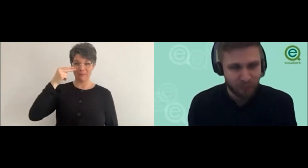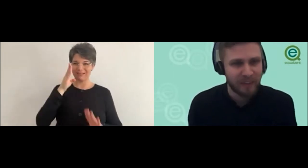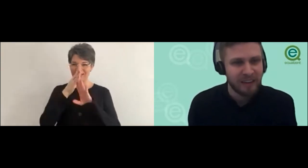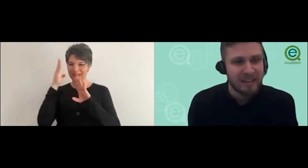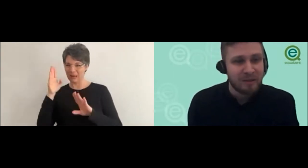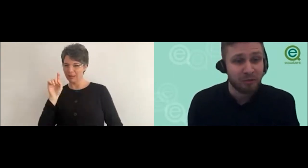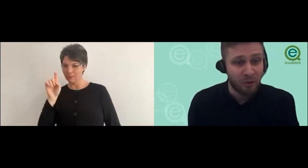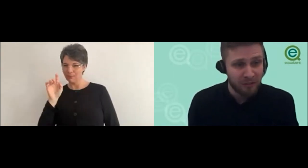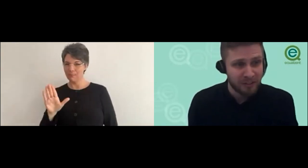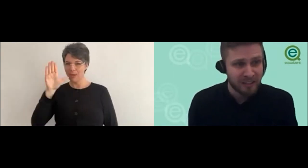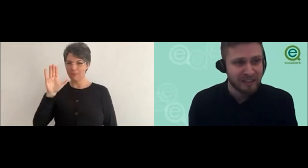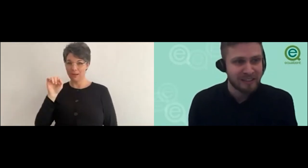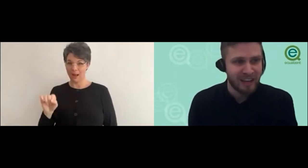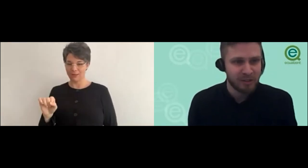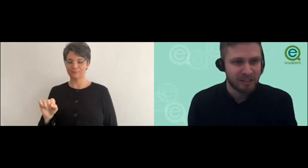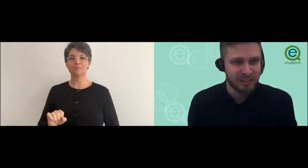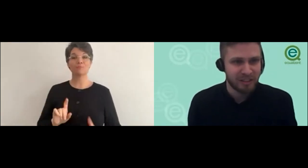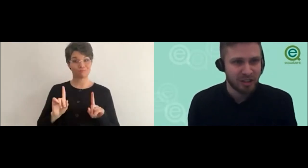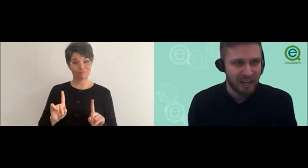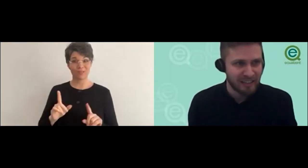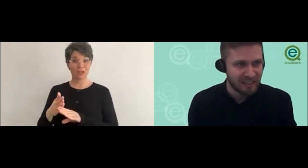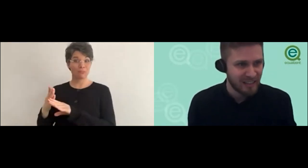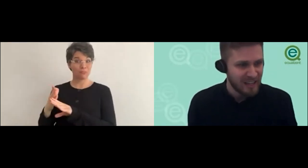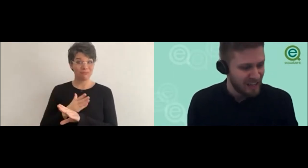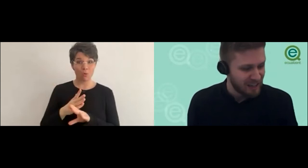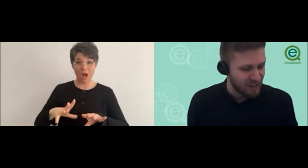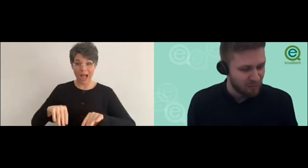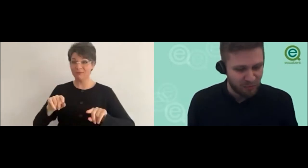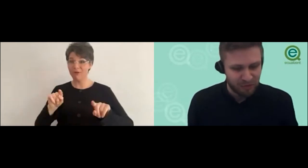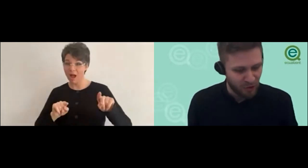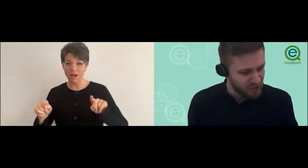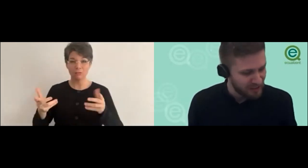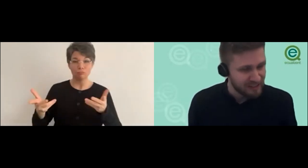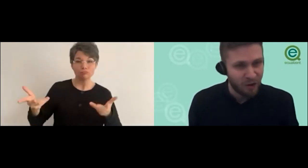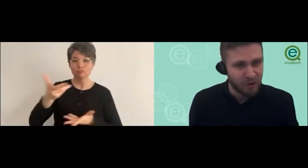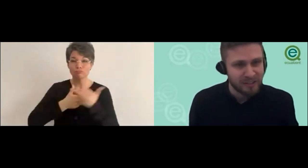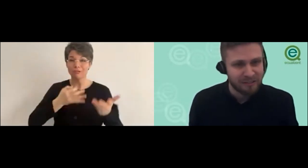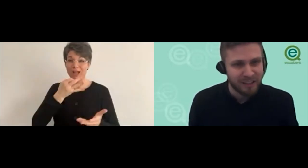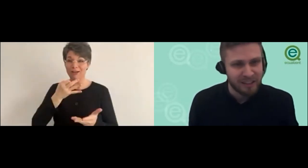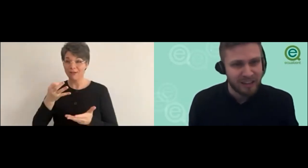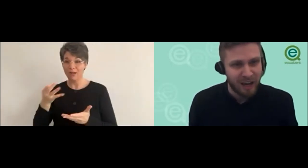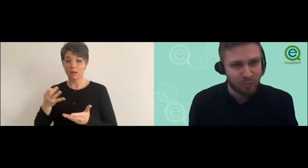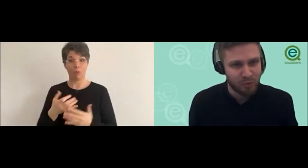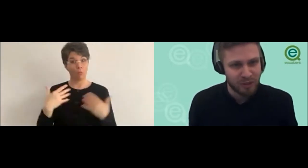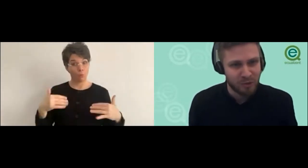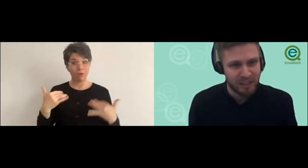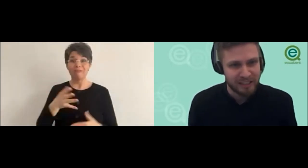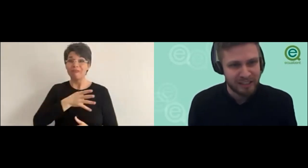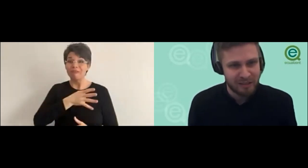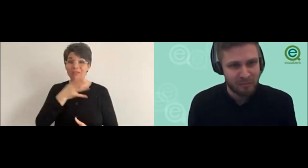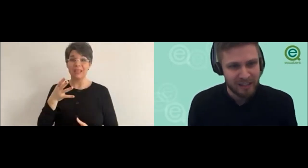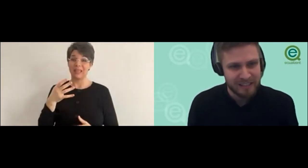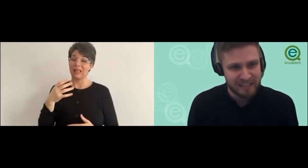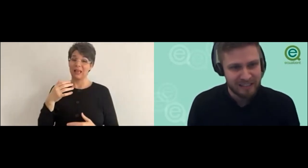heben. Bevor wir damit starten, wir freuen uns, dass auch sehr viele Hamburger